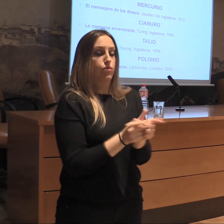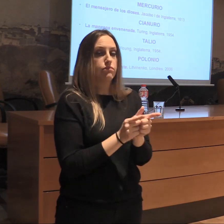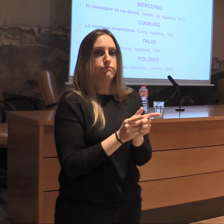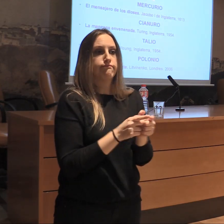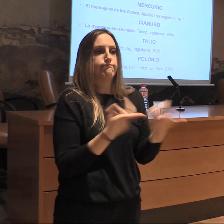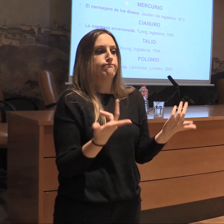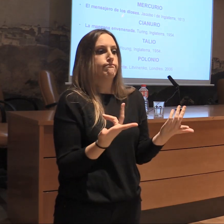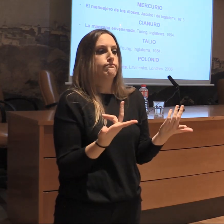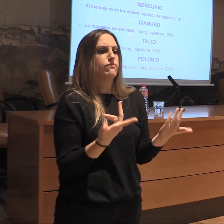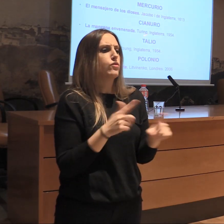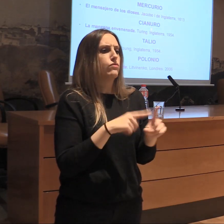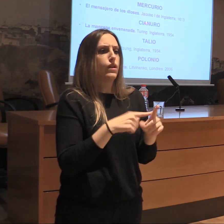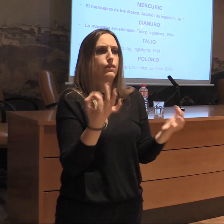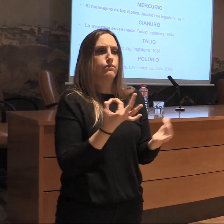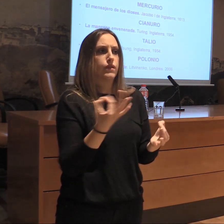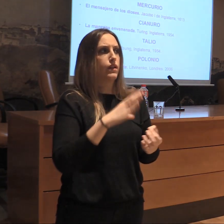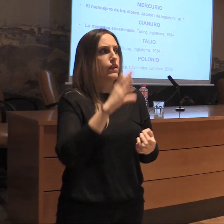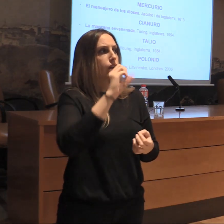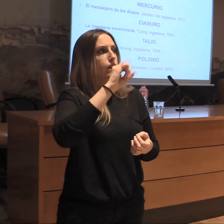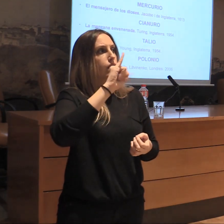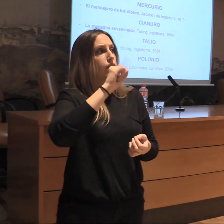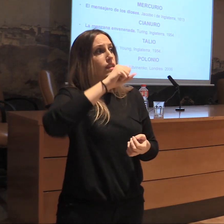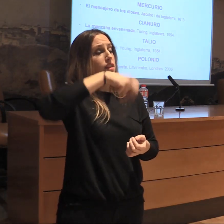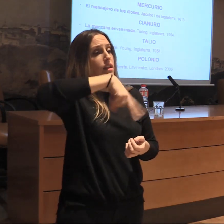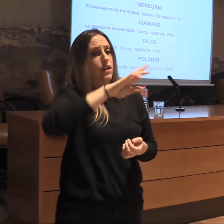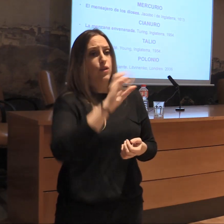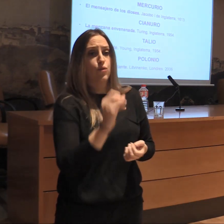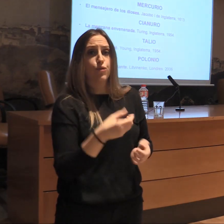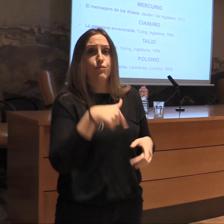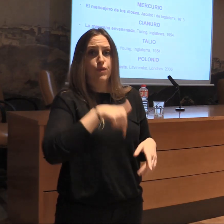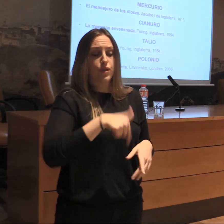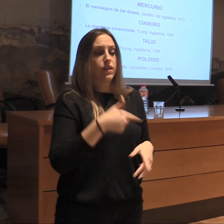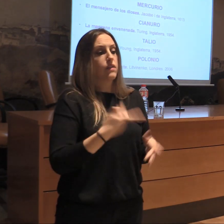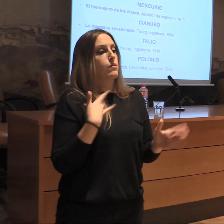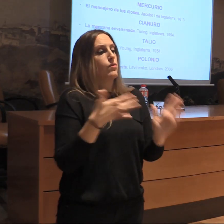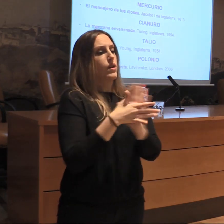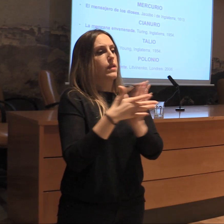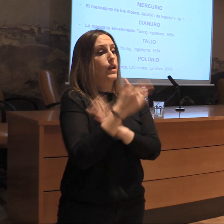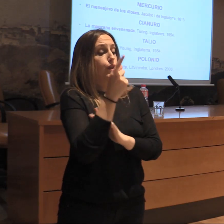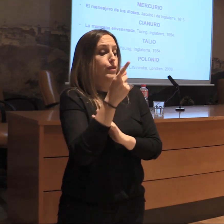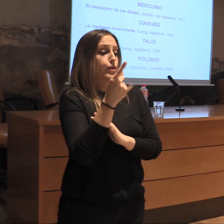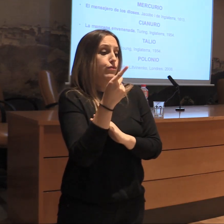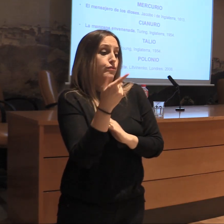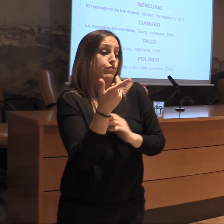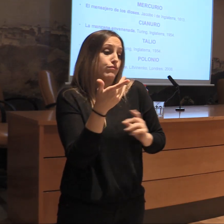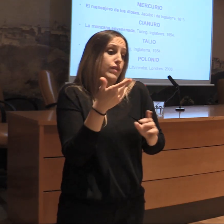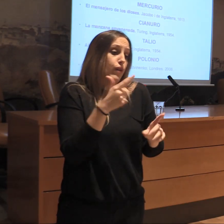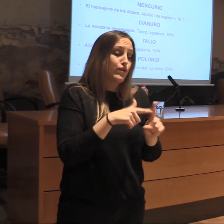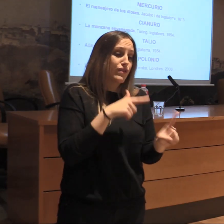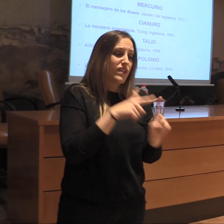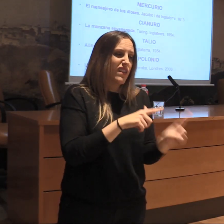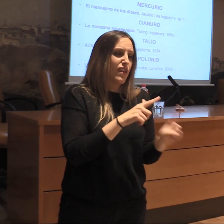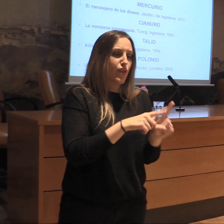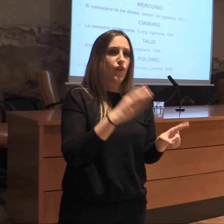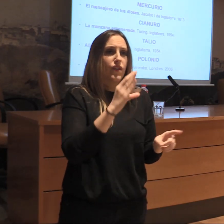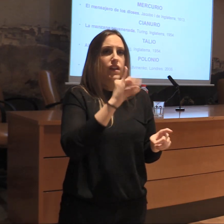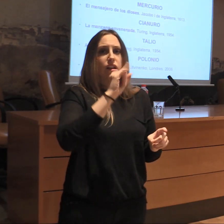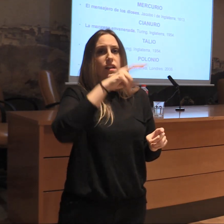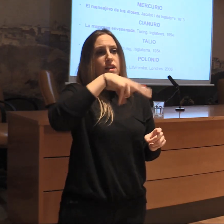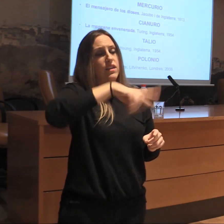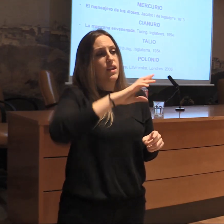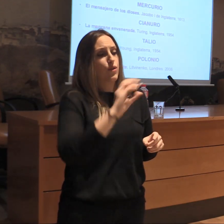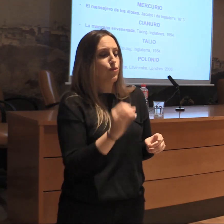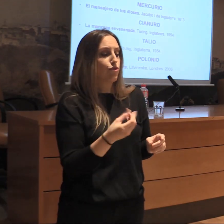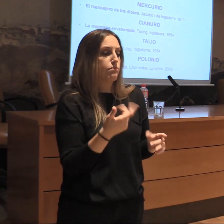cianuro, pero aquí vamos a hablar de una época, o sea, de un uso del cianuro muchísimo menos